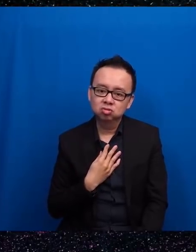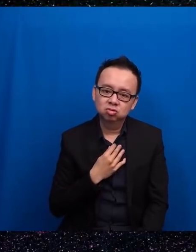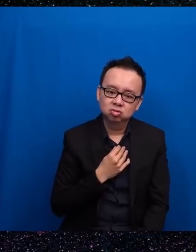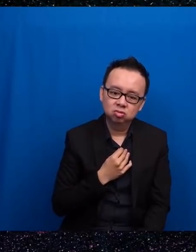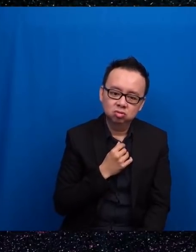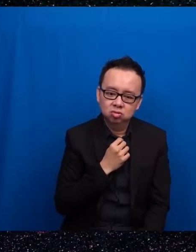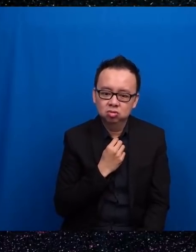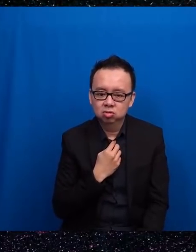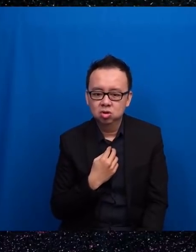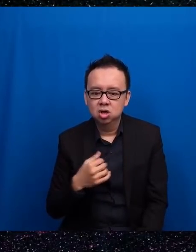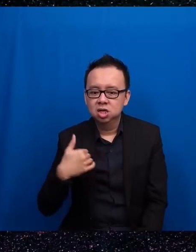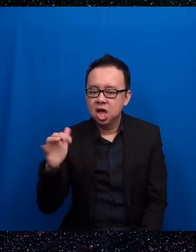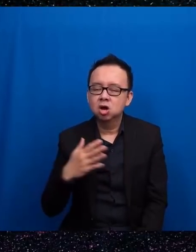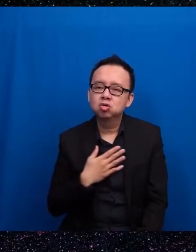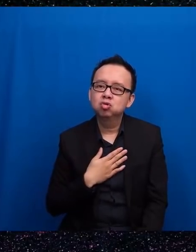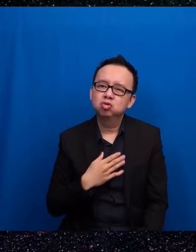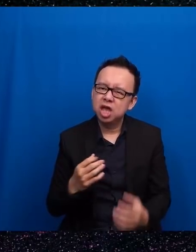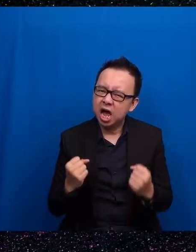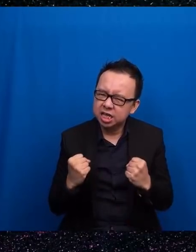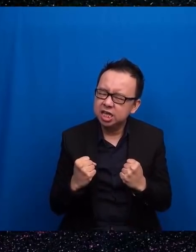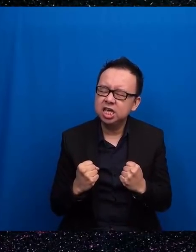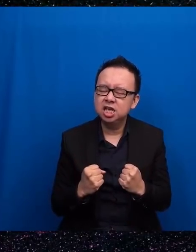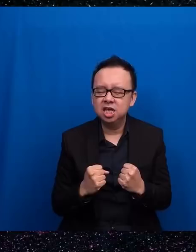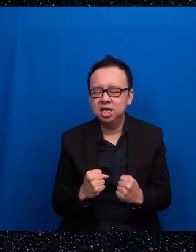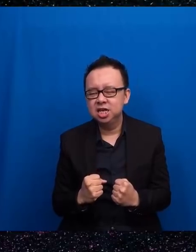bagiku. Yang ku yakin, yang ku